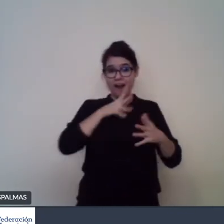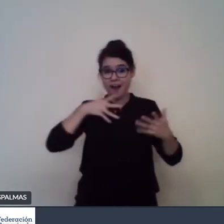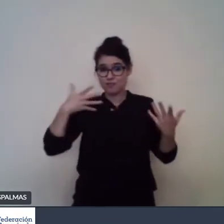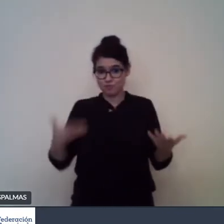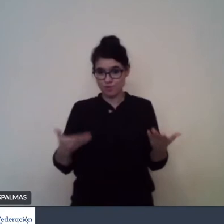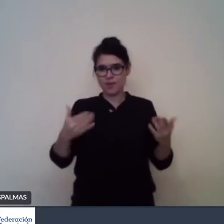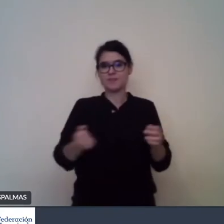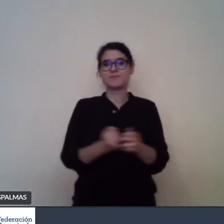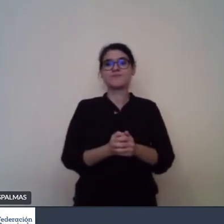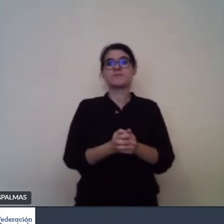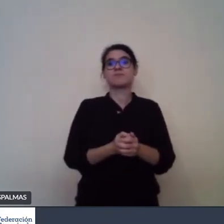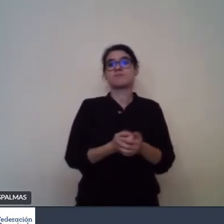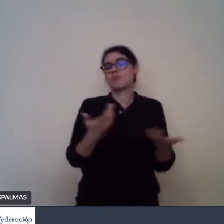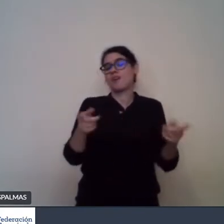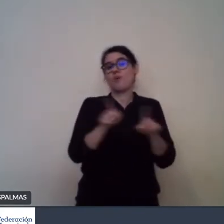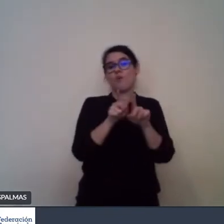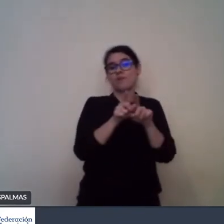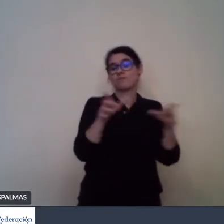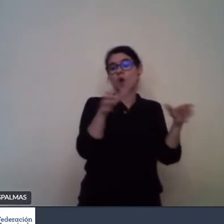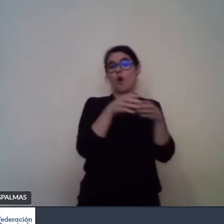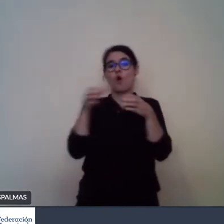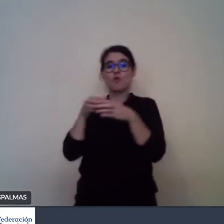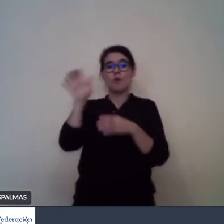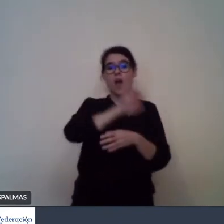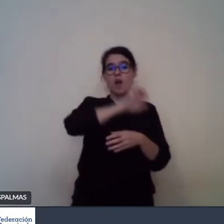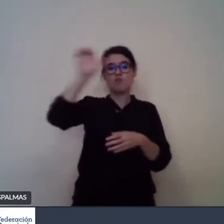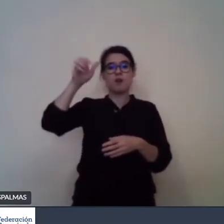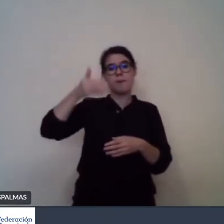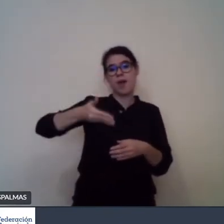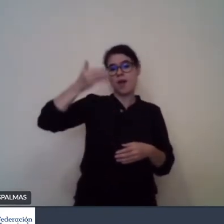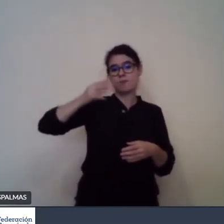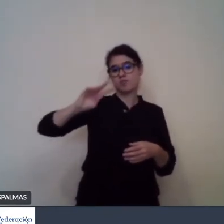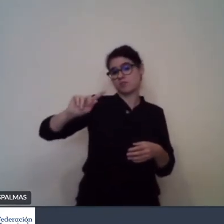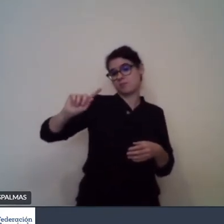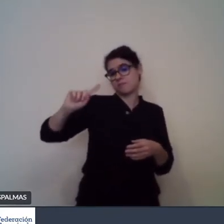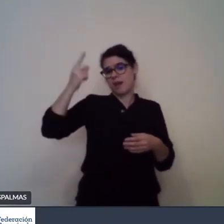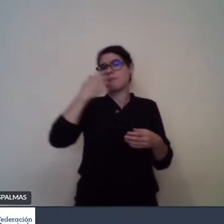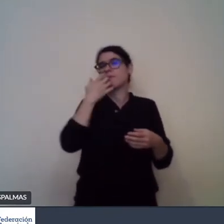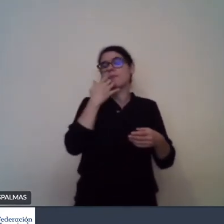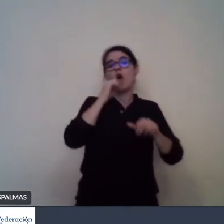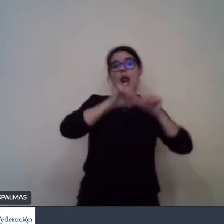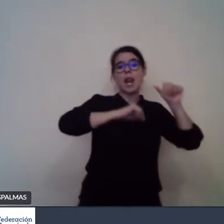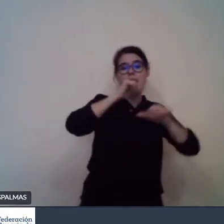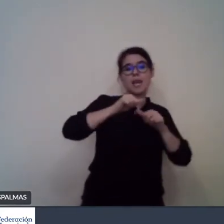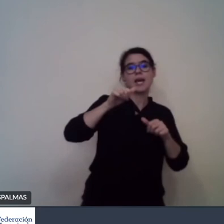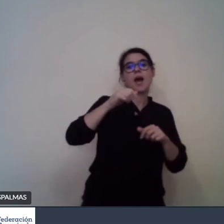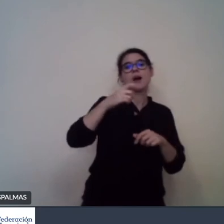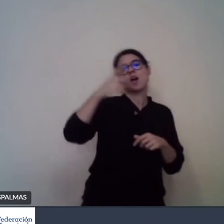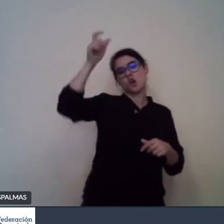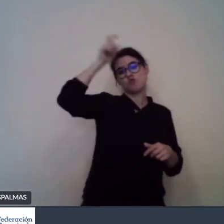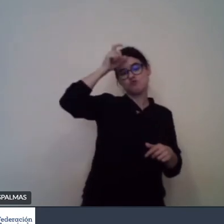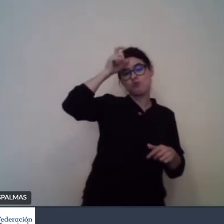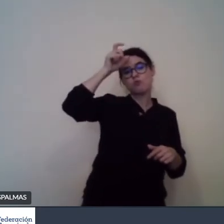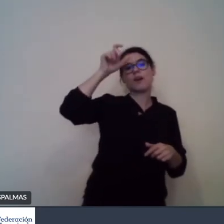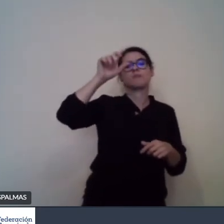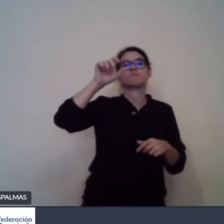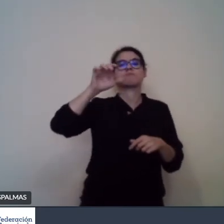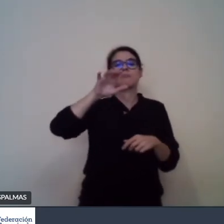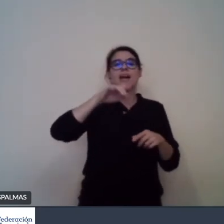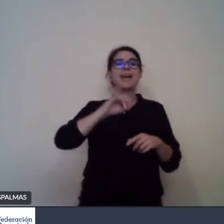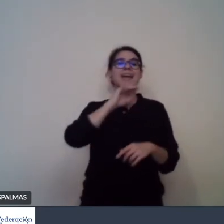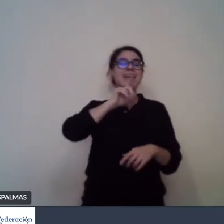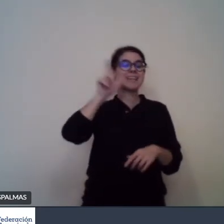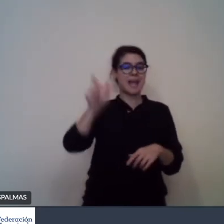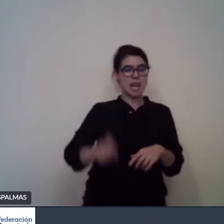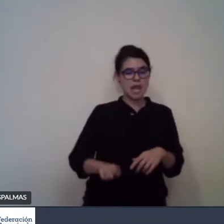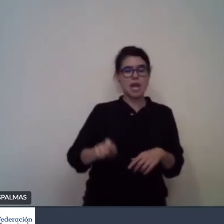las ligas europeas más importantes, como son la Liga CB, la Liga Turca, la Liga Alemana y la Liga Italiana de Baloncesto, y cuatro